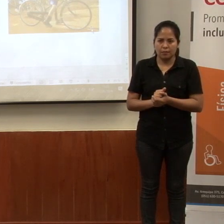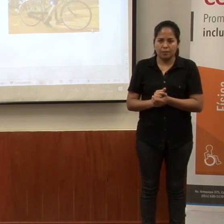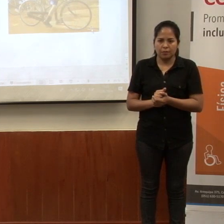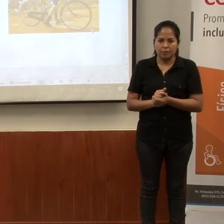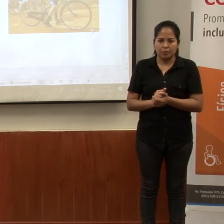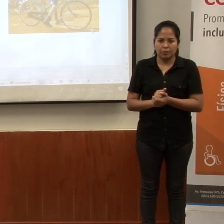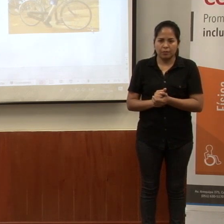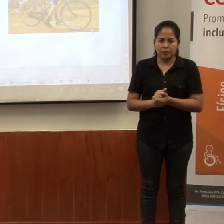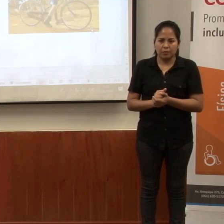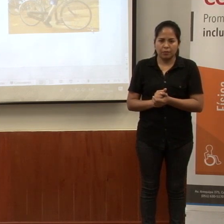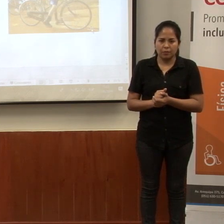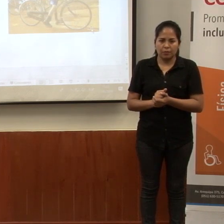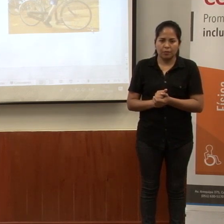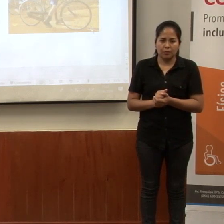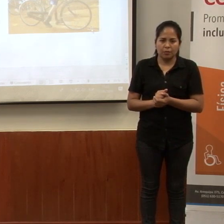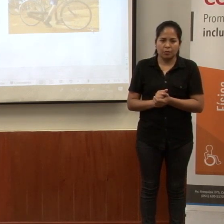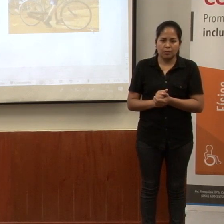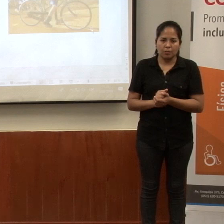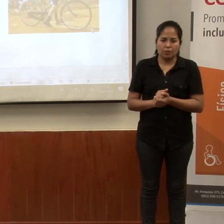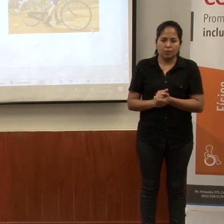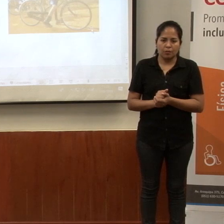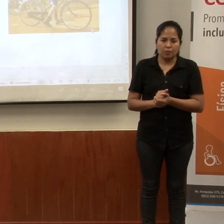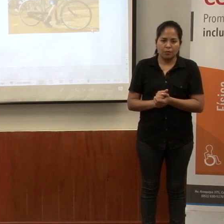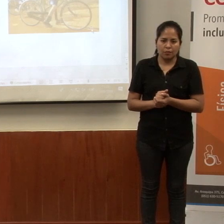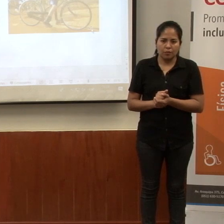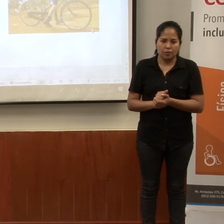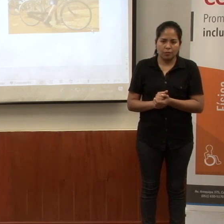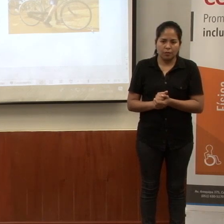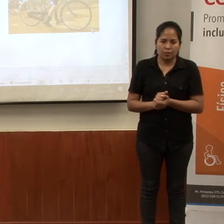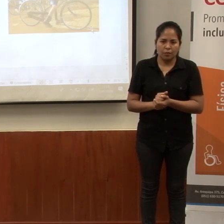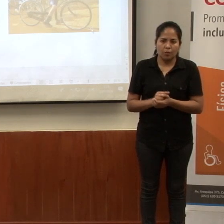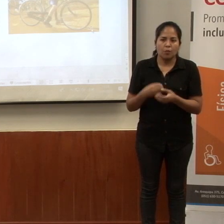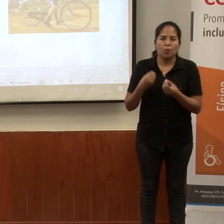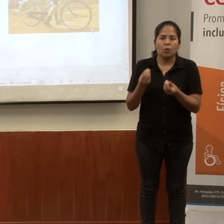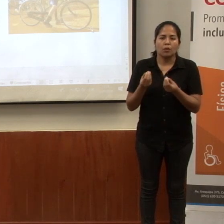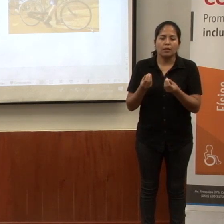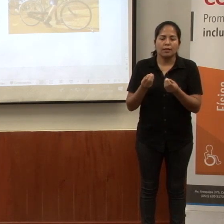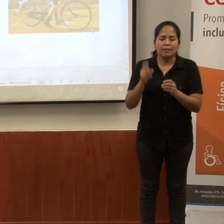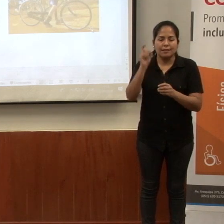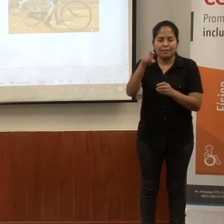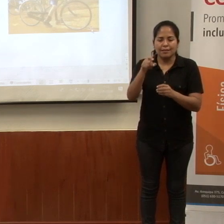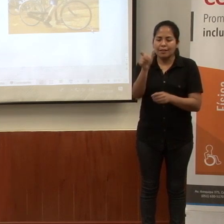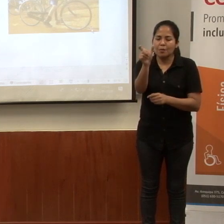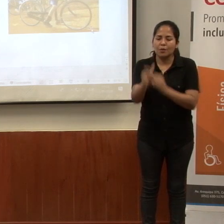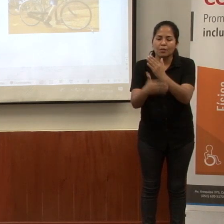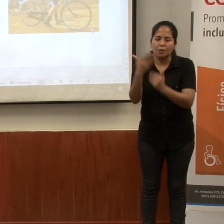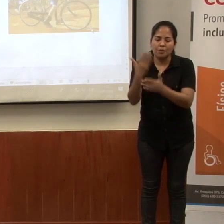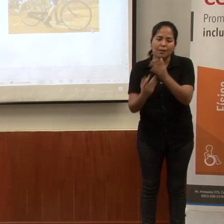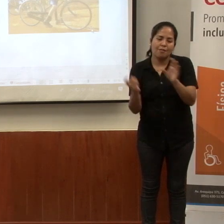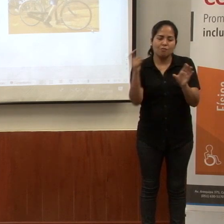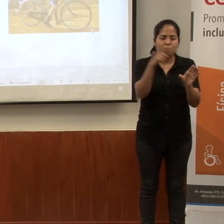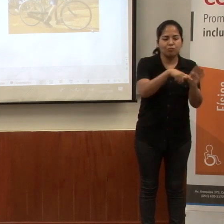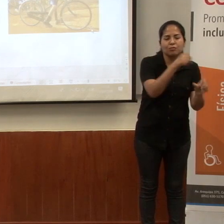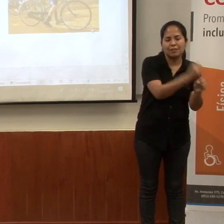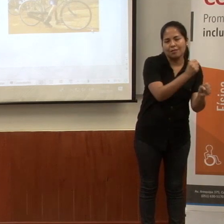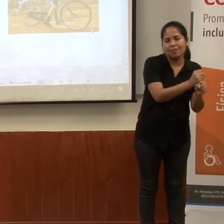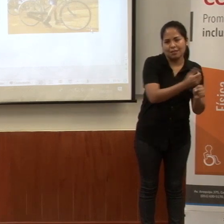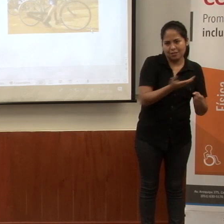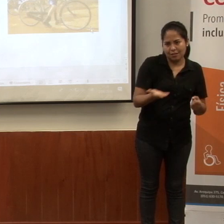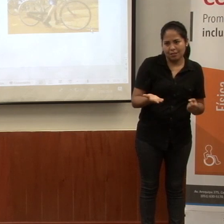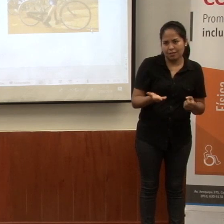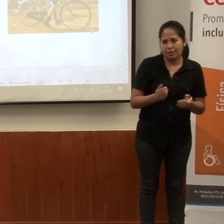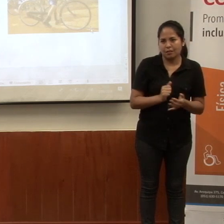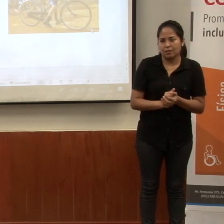habrá persona con discapacidad rehabilitada si no llega a trabajar. Y para que llegue a